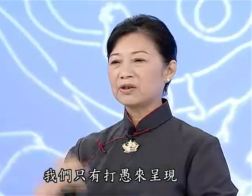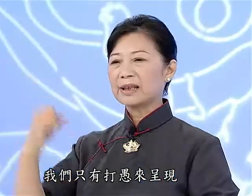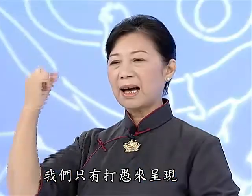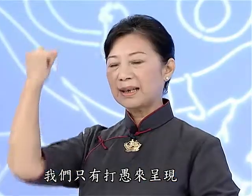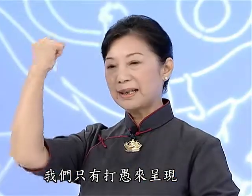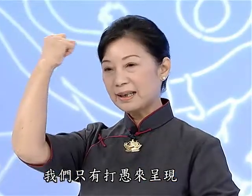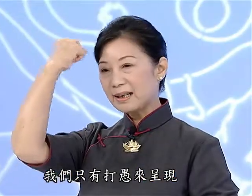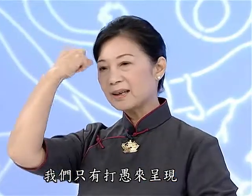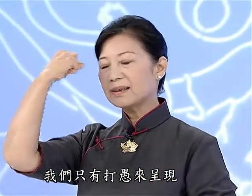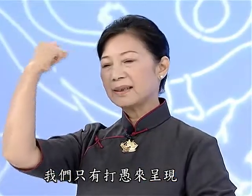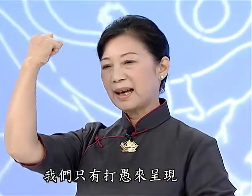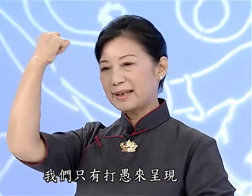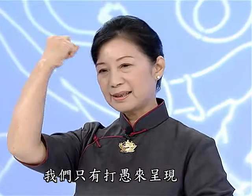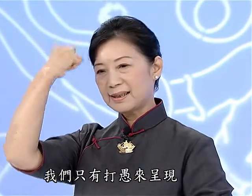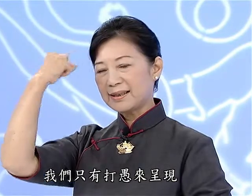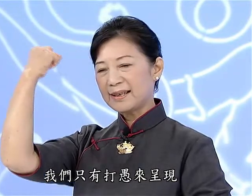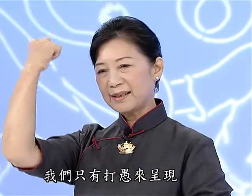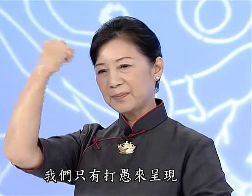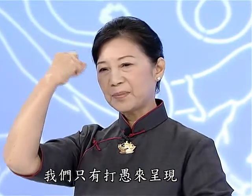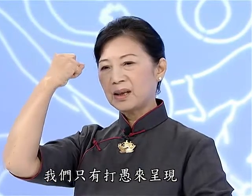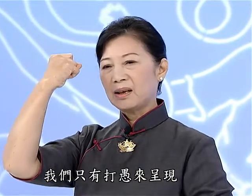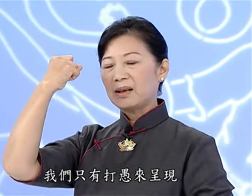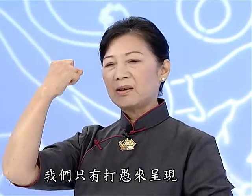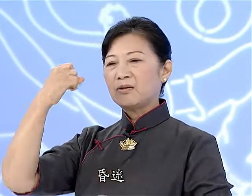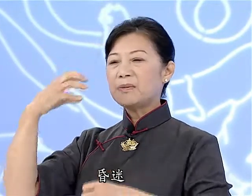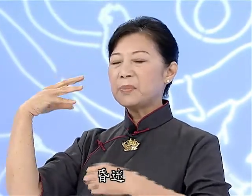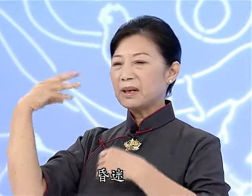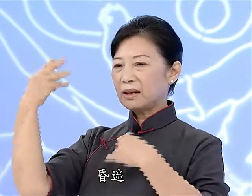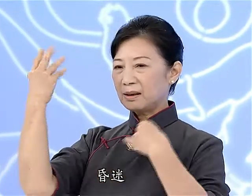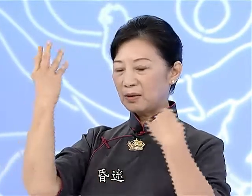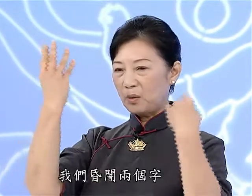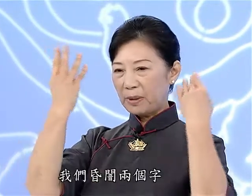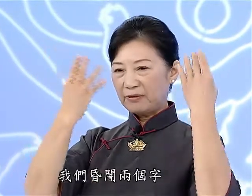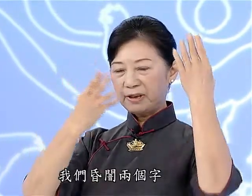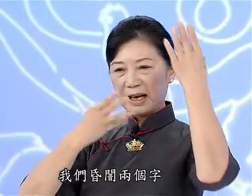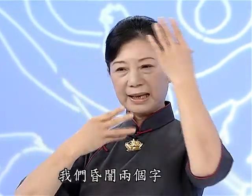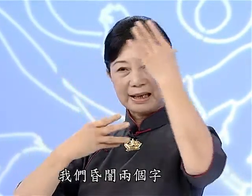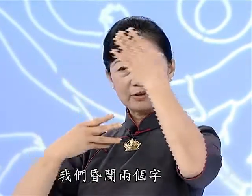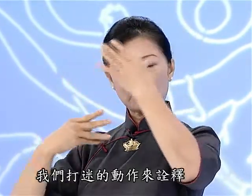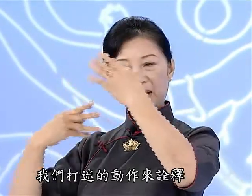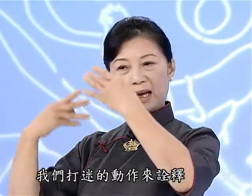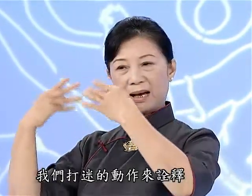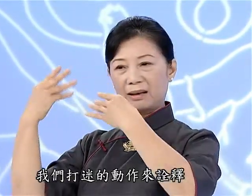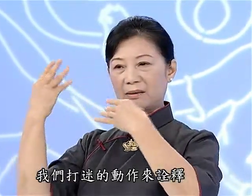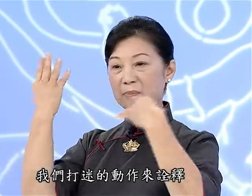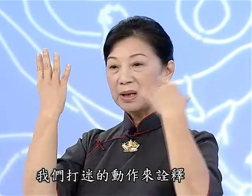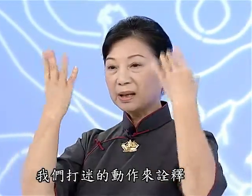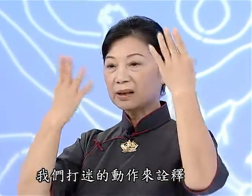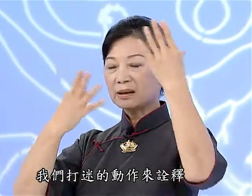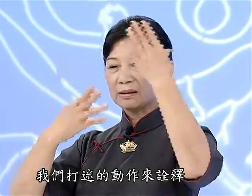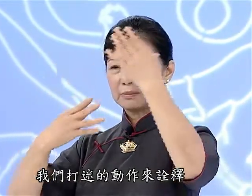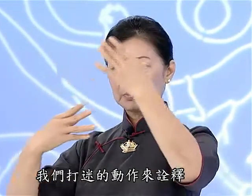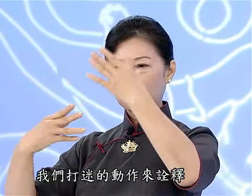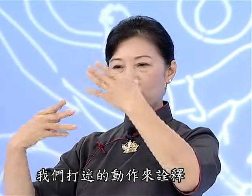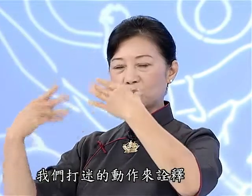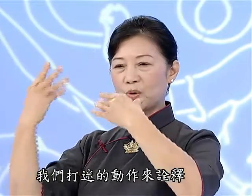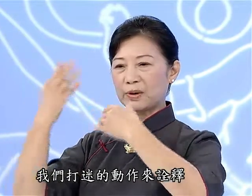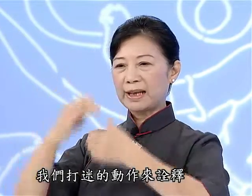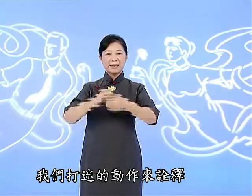打疑来呈现。昏迷，我们昏暗两个字，我们打迷的动作来